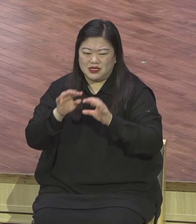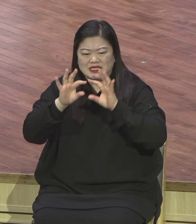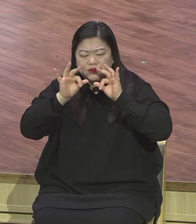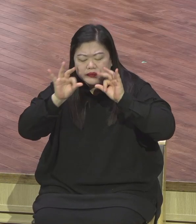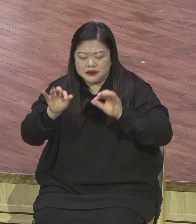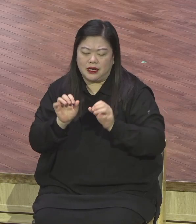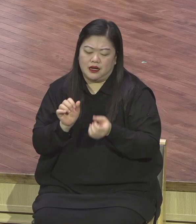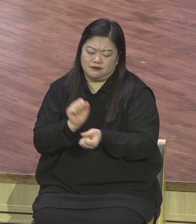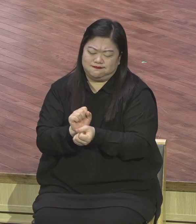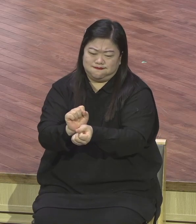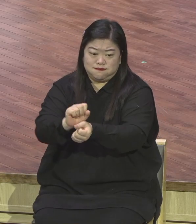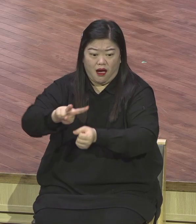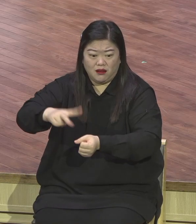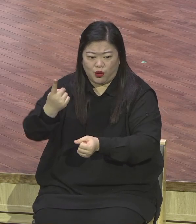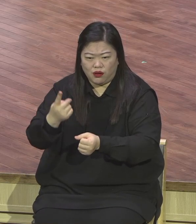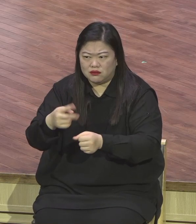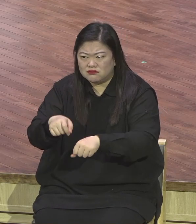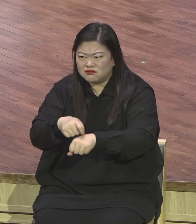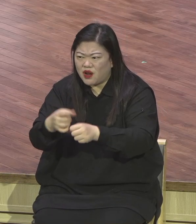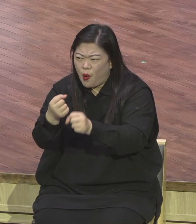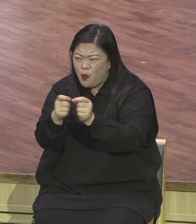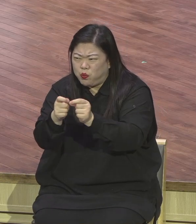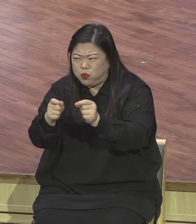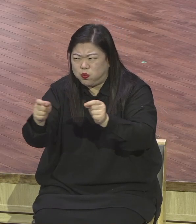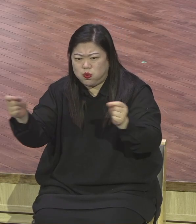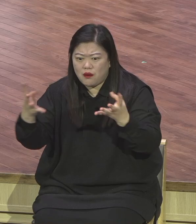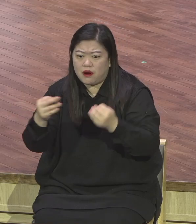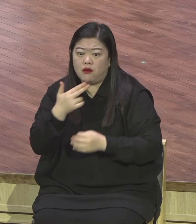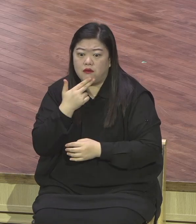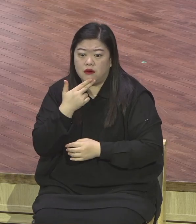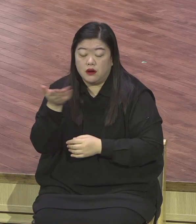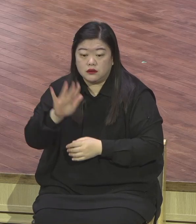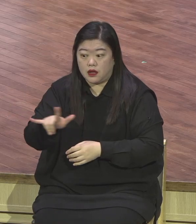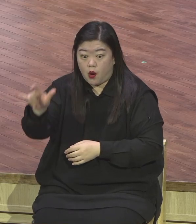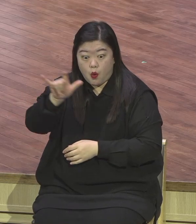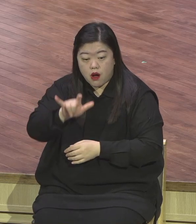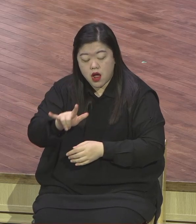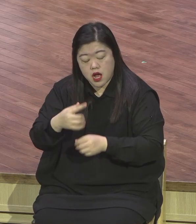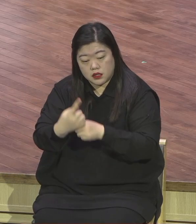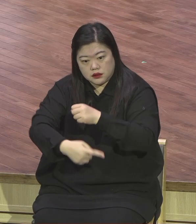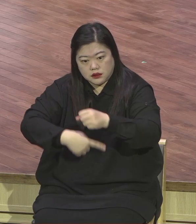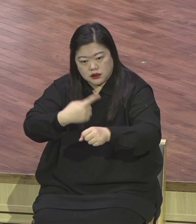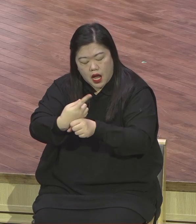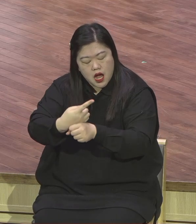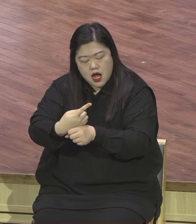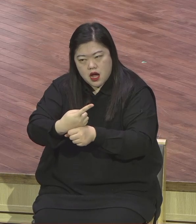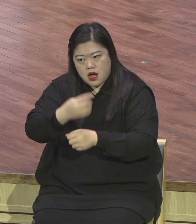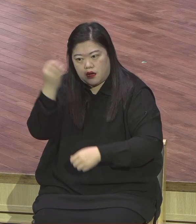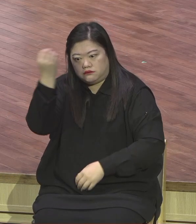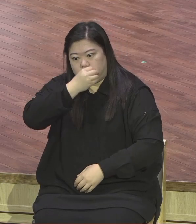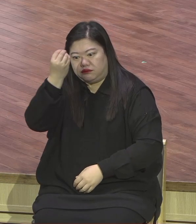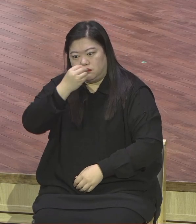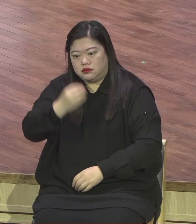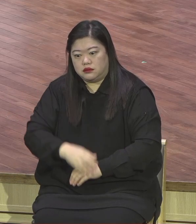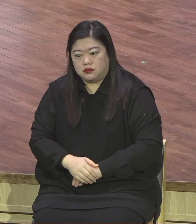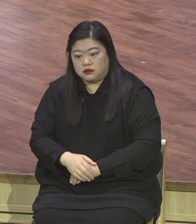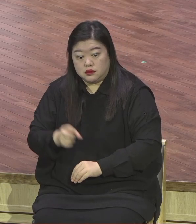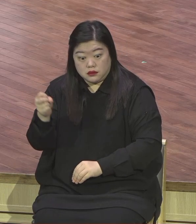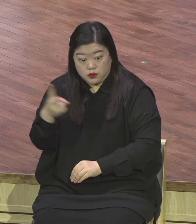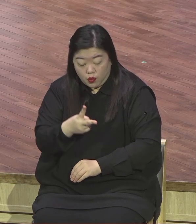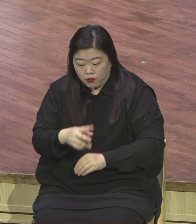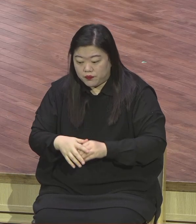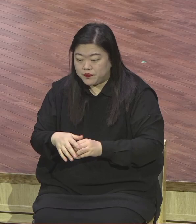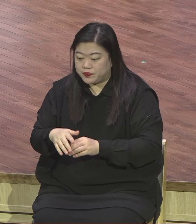세계에 이런 병균이 이렇게 전염된 적이 거의 없을 정도로